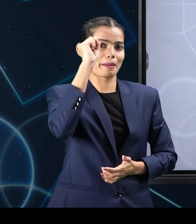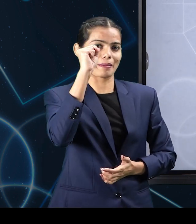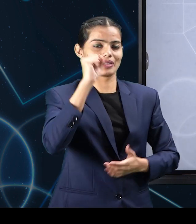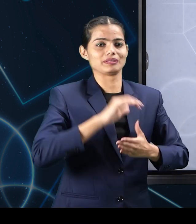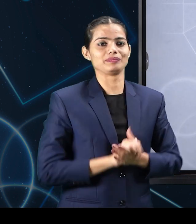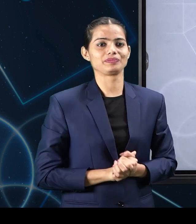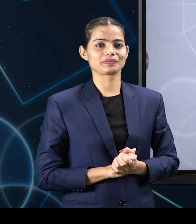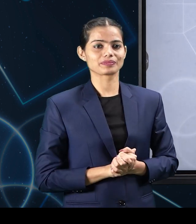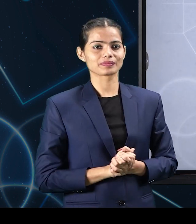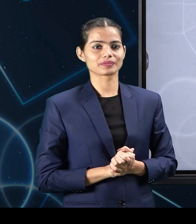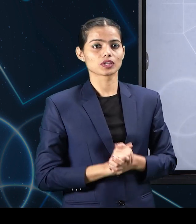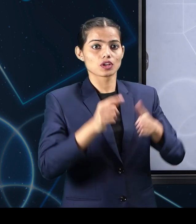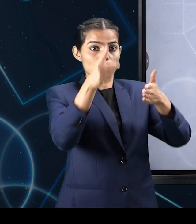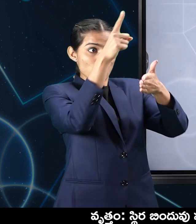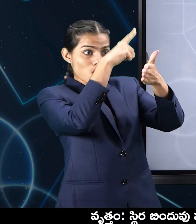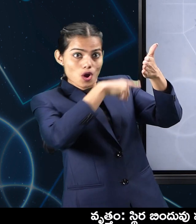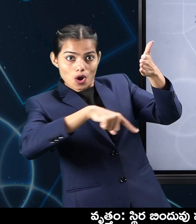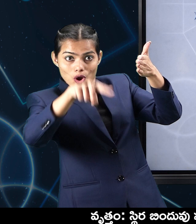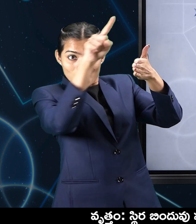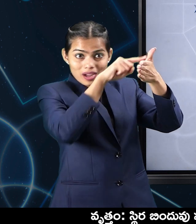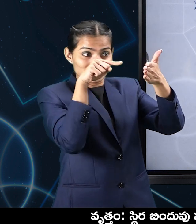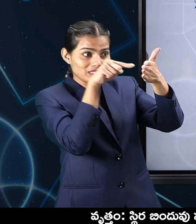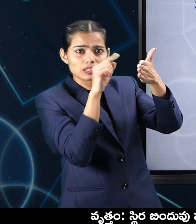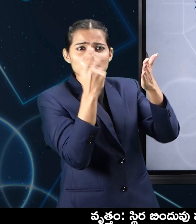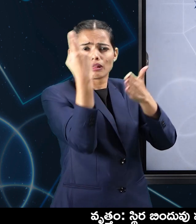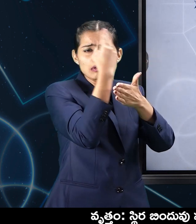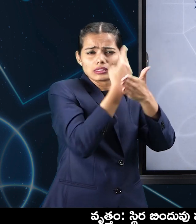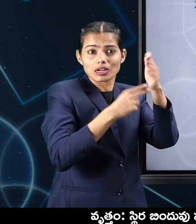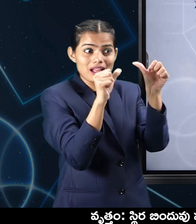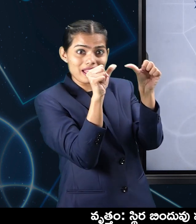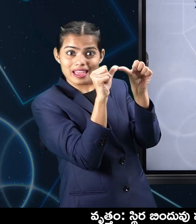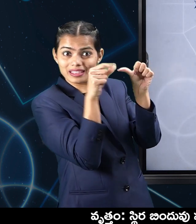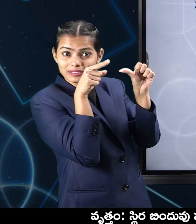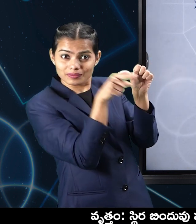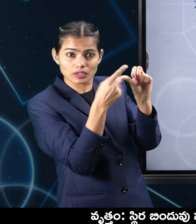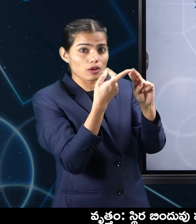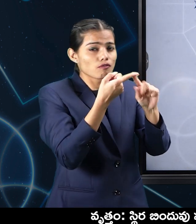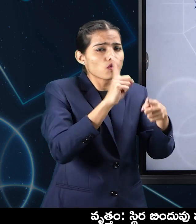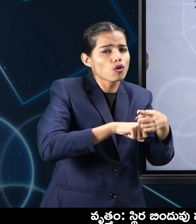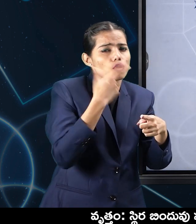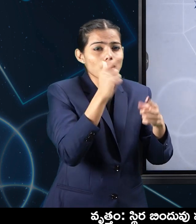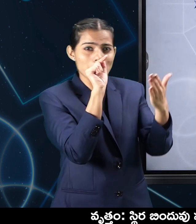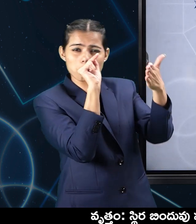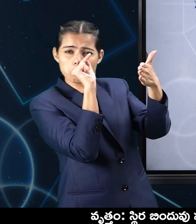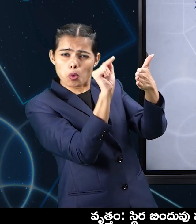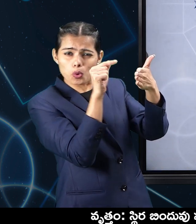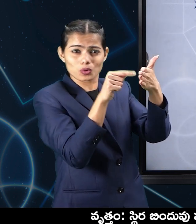గుర్తుంచుకోవలసిన పాయింట్లు: వృత్తం స్థిర బిందువు నుండి సమాన దూరంలో ఉన్న బిందువులతో ఏర్పడిన బొమ్మ.